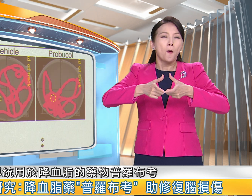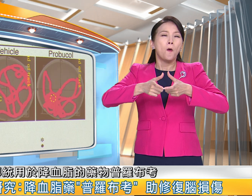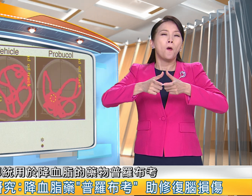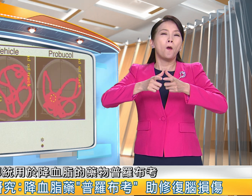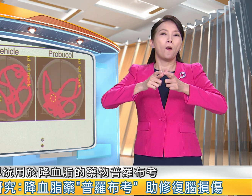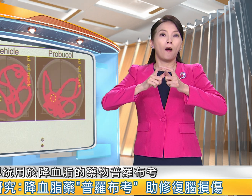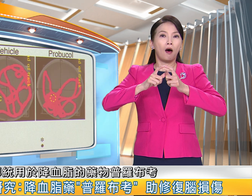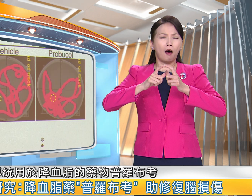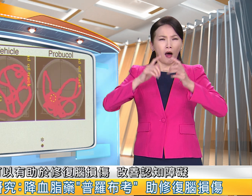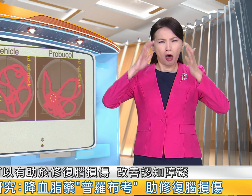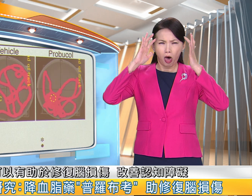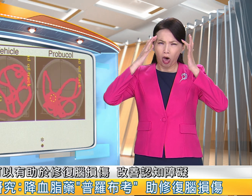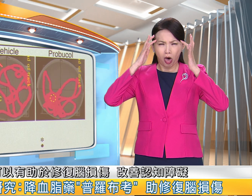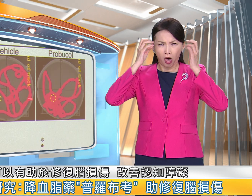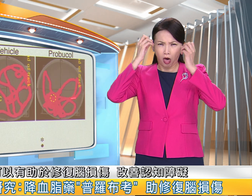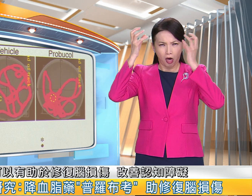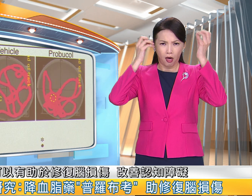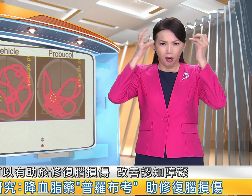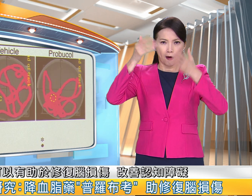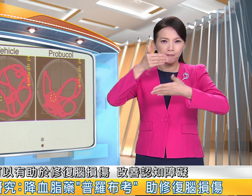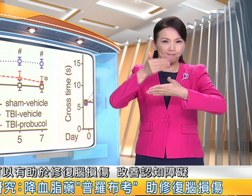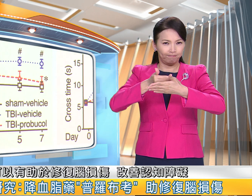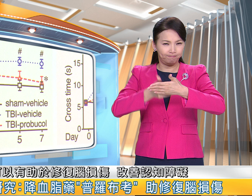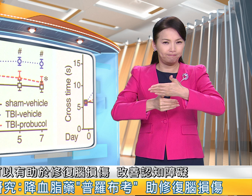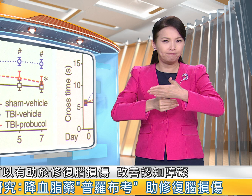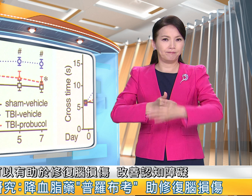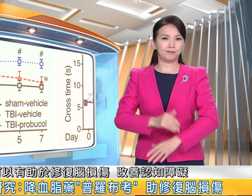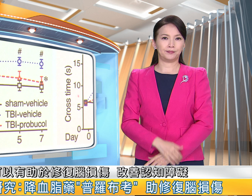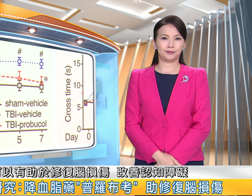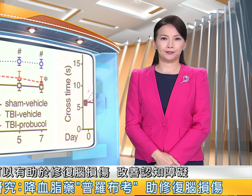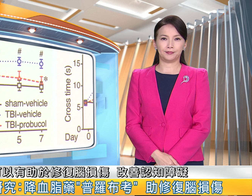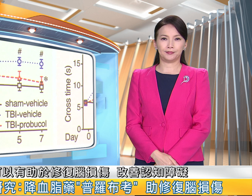考，可以有助于恢复脑损伤，改善认知。